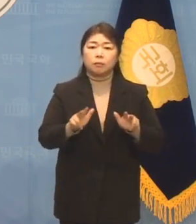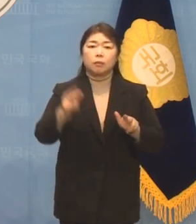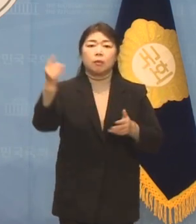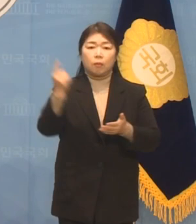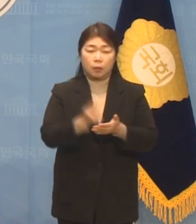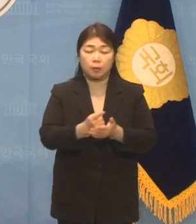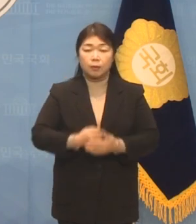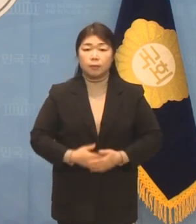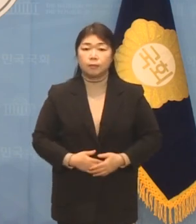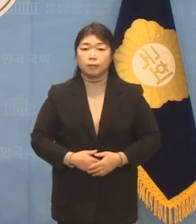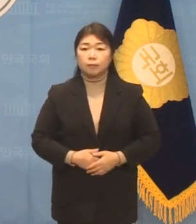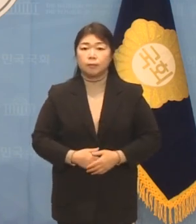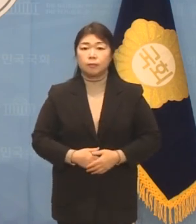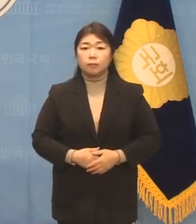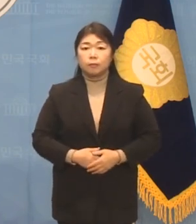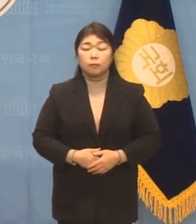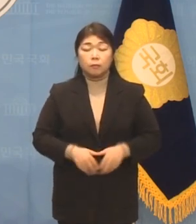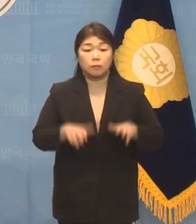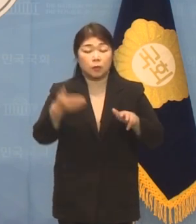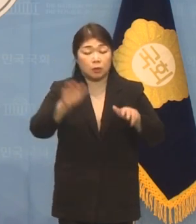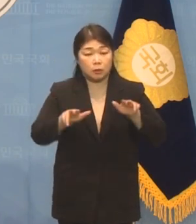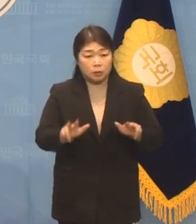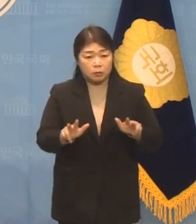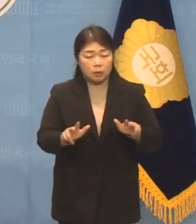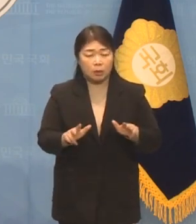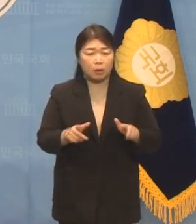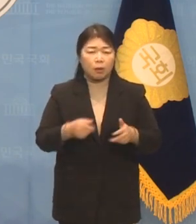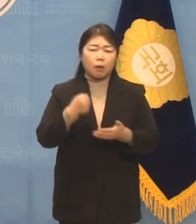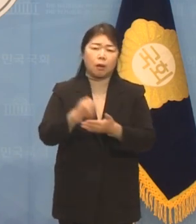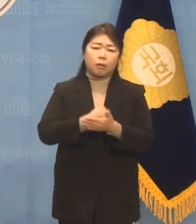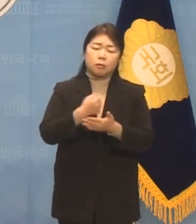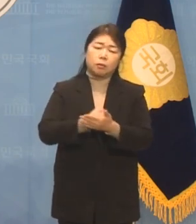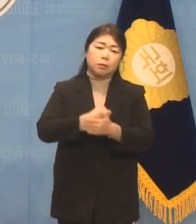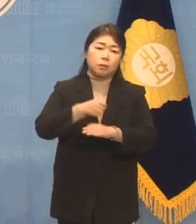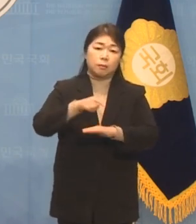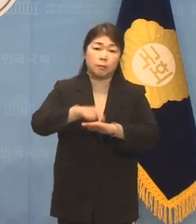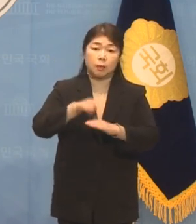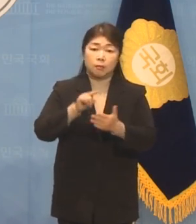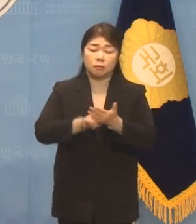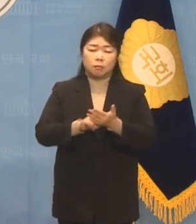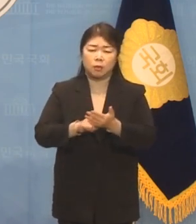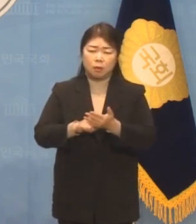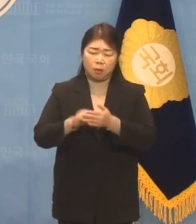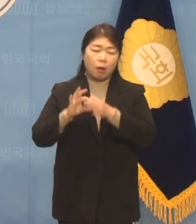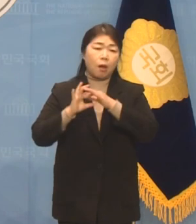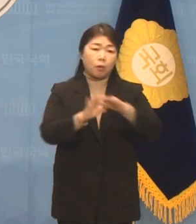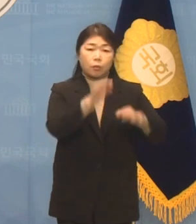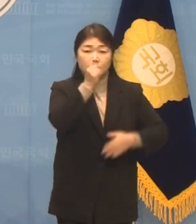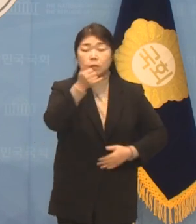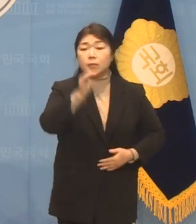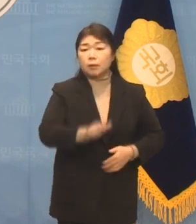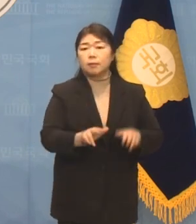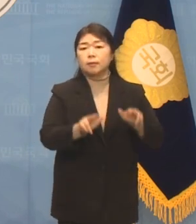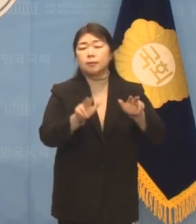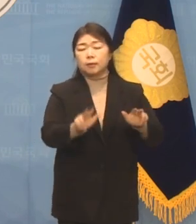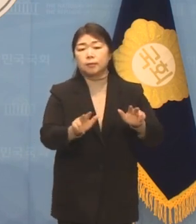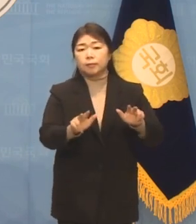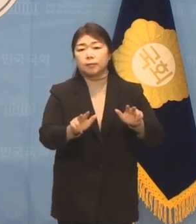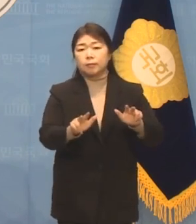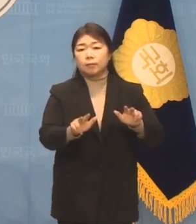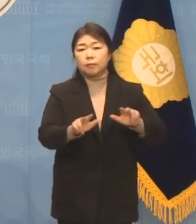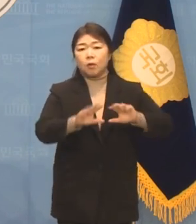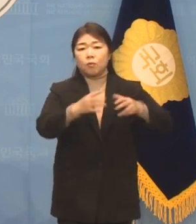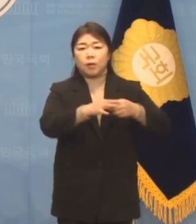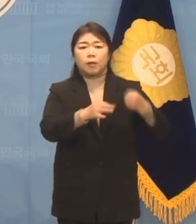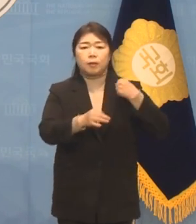이르렀습니다. 여전히 아쉬운 심정 가눌 길이 없지만 이제 우리 당의 시스템